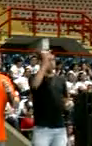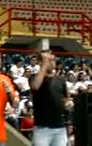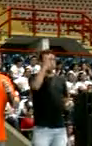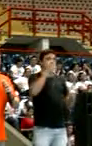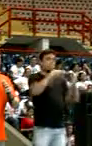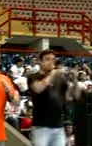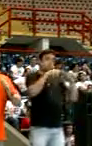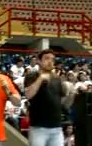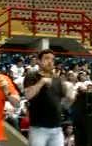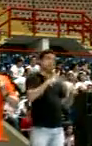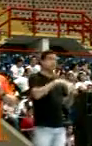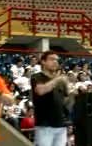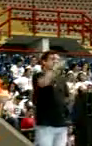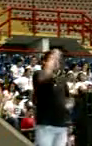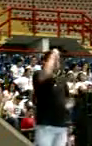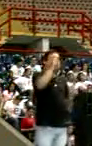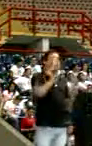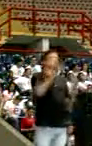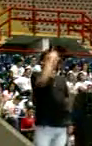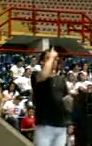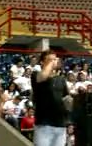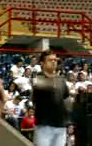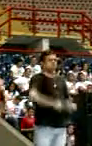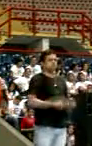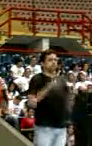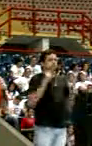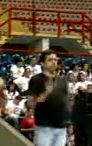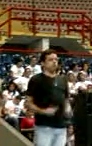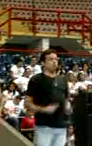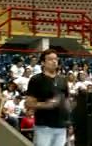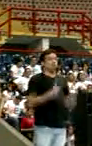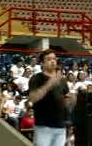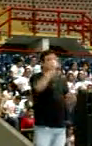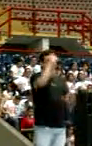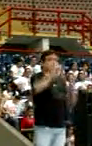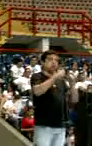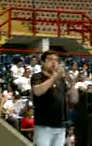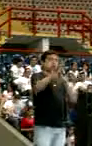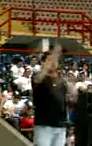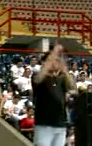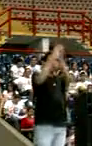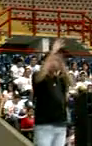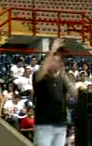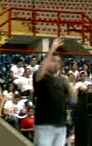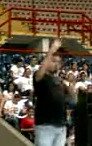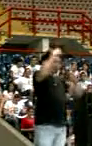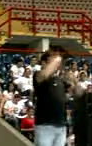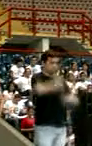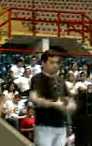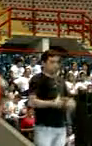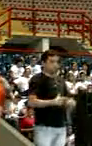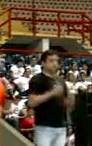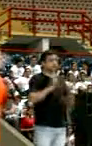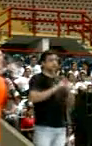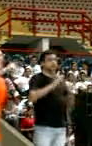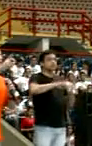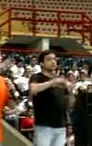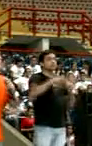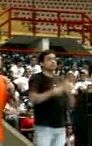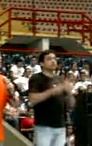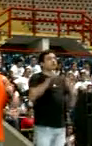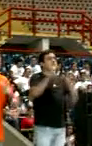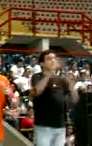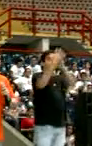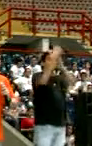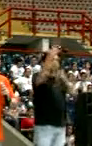Aí surgiu a seguinte teoria. O que é o homem? O homem, ele é a imagem e semelhança de Deus. O que é dizer que você é a